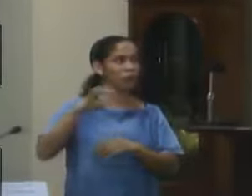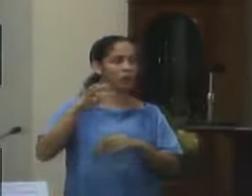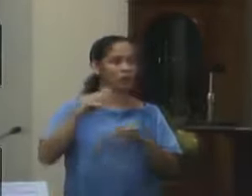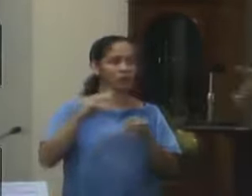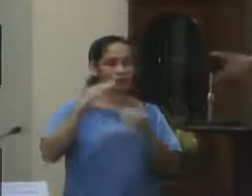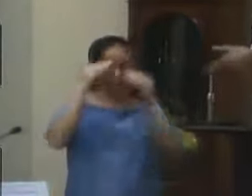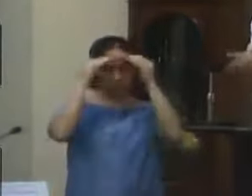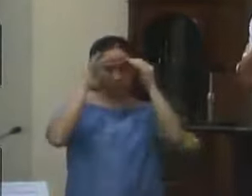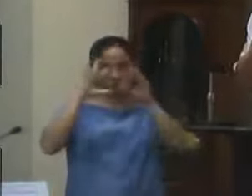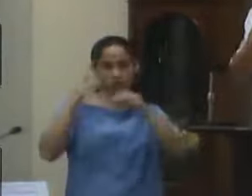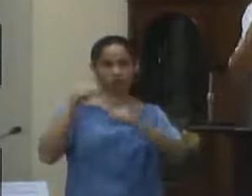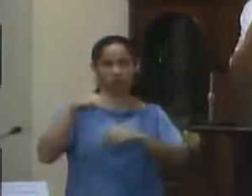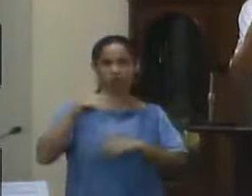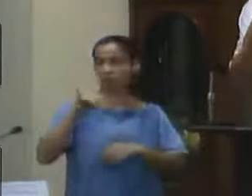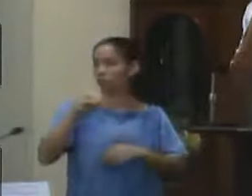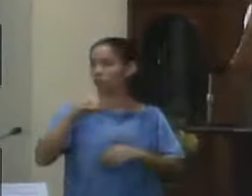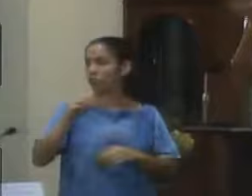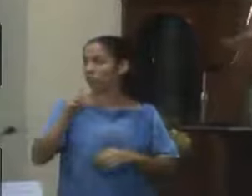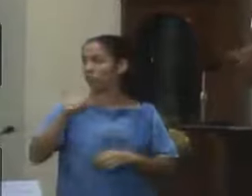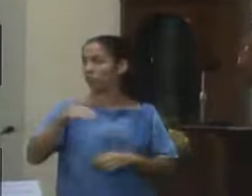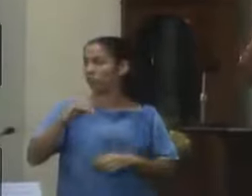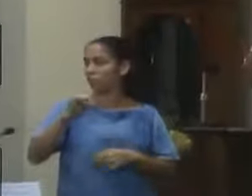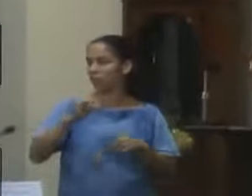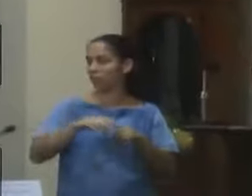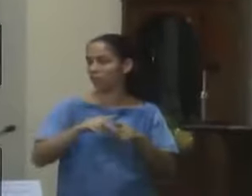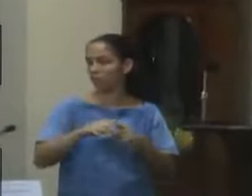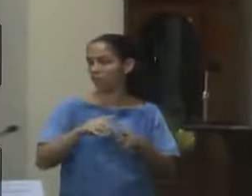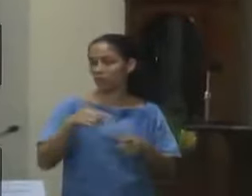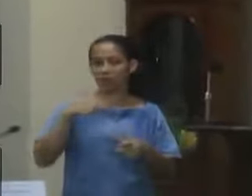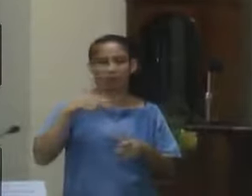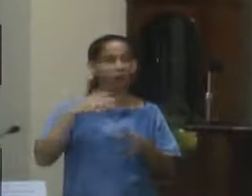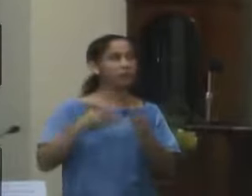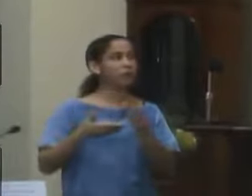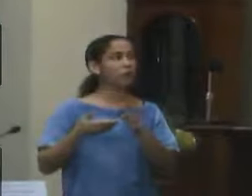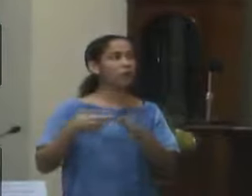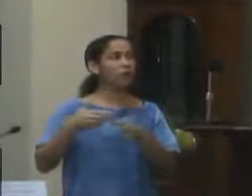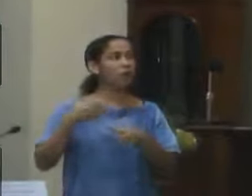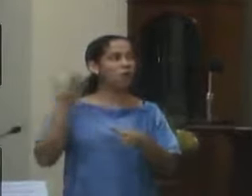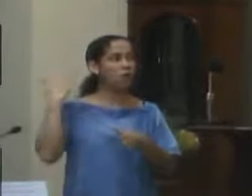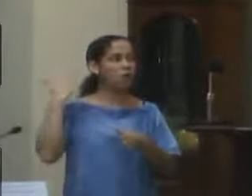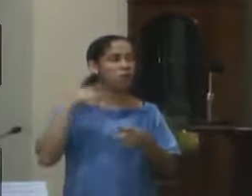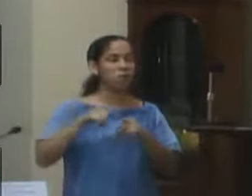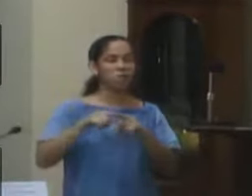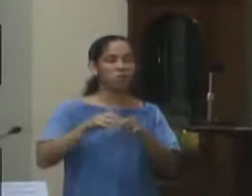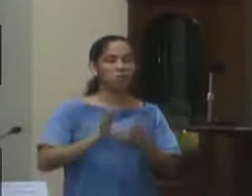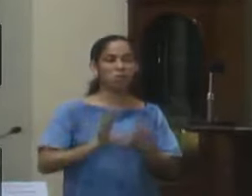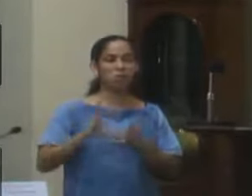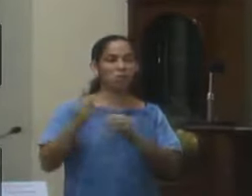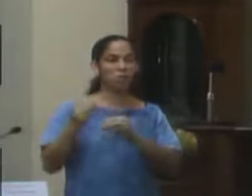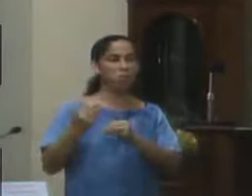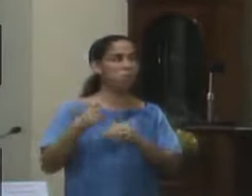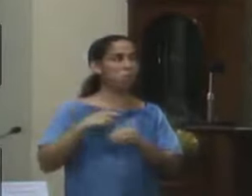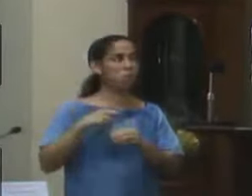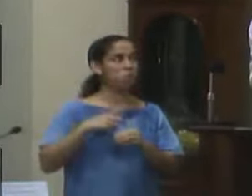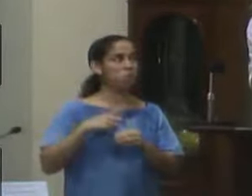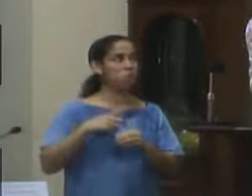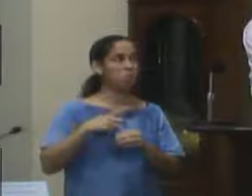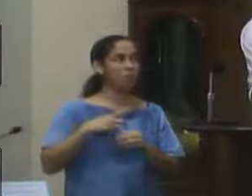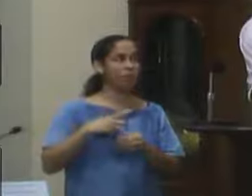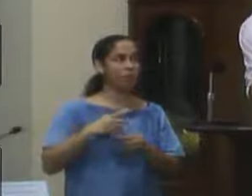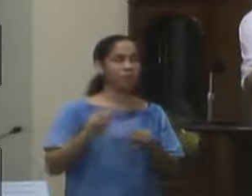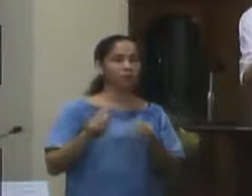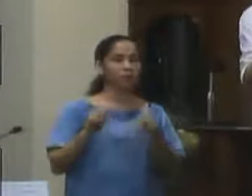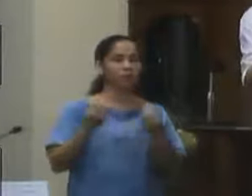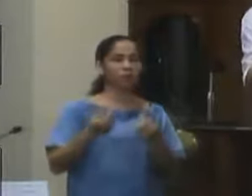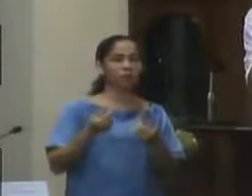se respeite o meio ambiente, programas educacionais num todo. Aí sim, nós vamos ter arrecadação, sabe qual,